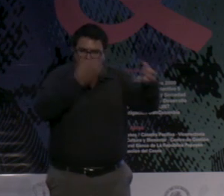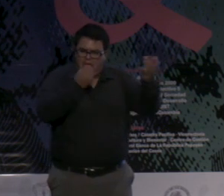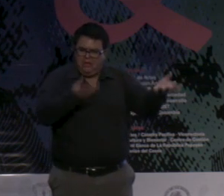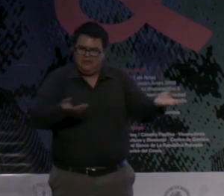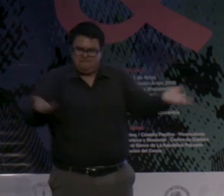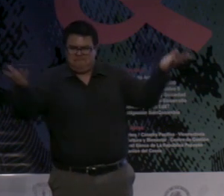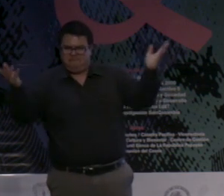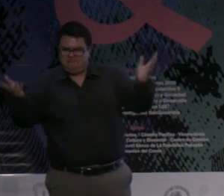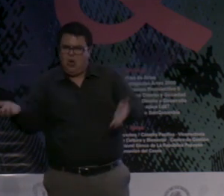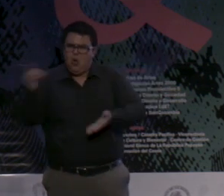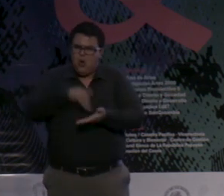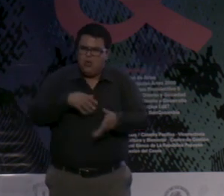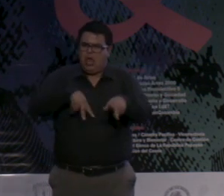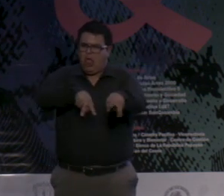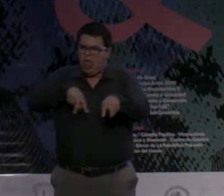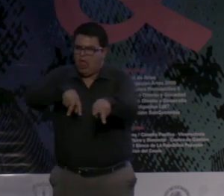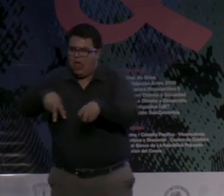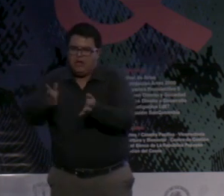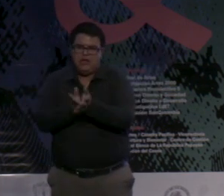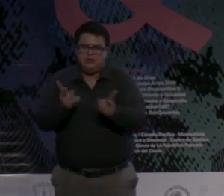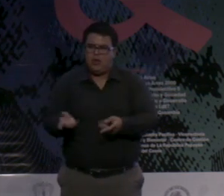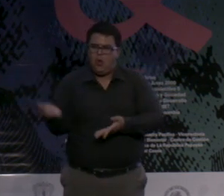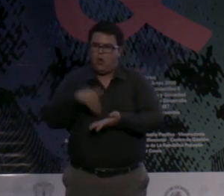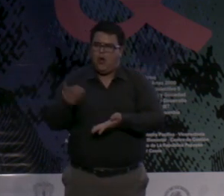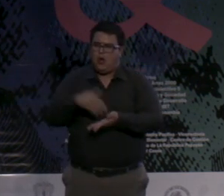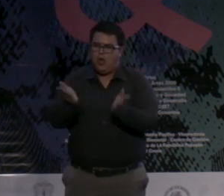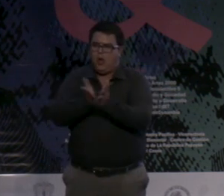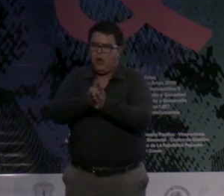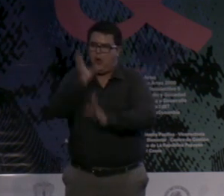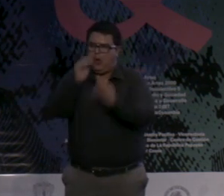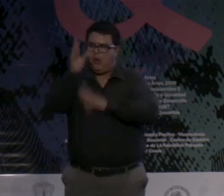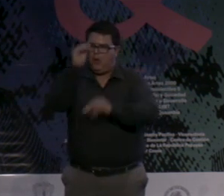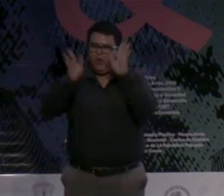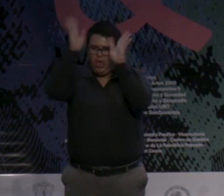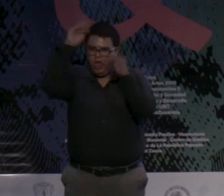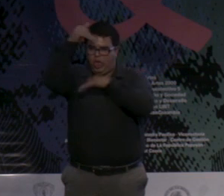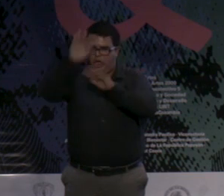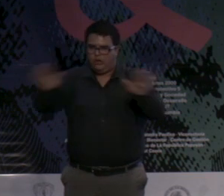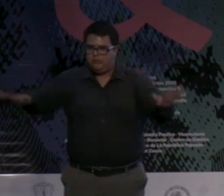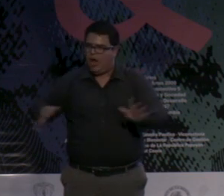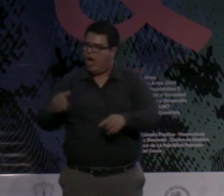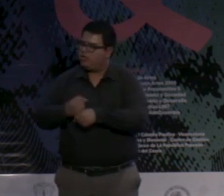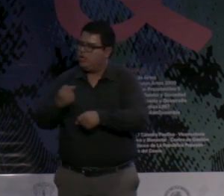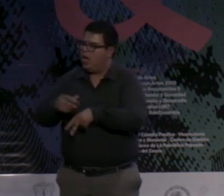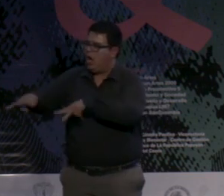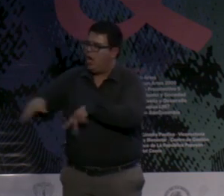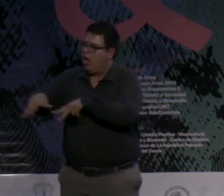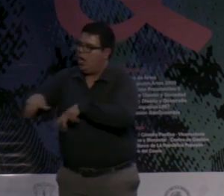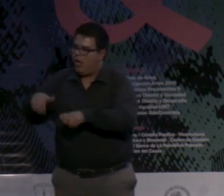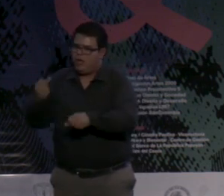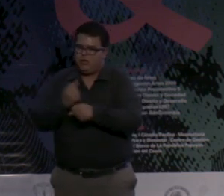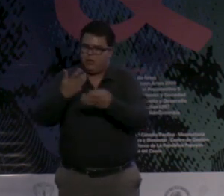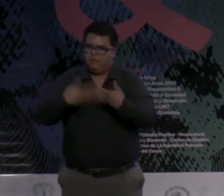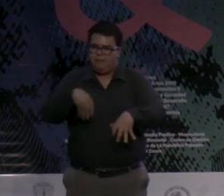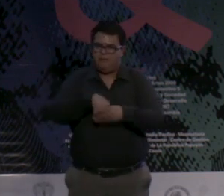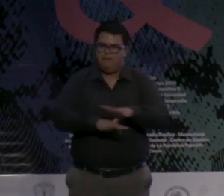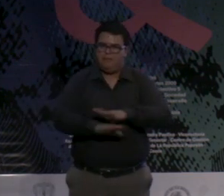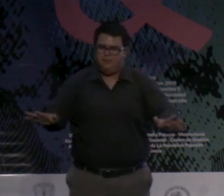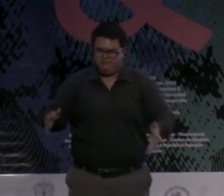regresen a producir la comida, los estudiantes regresen a ser consumidores y los obreros regresen a producir.